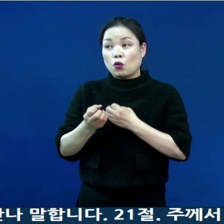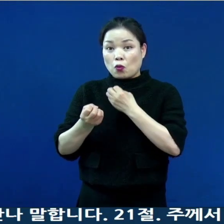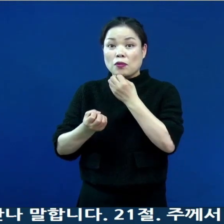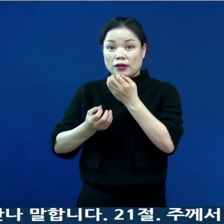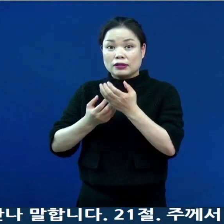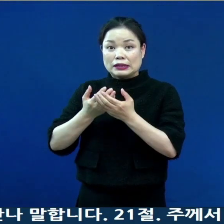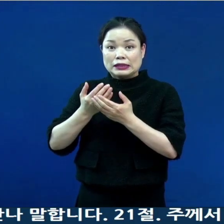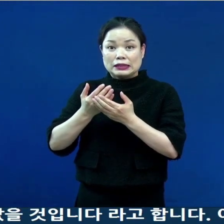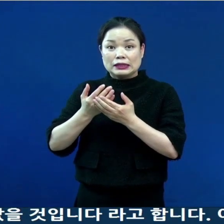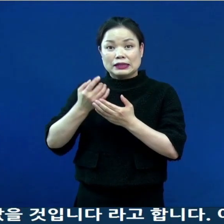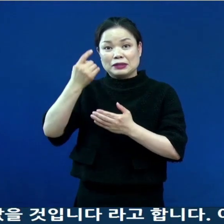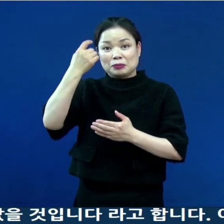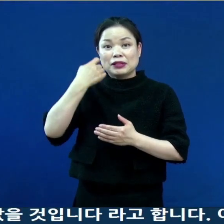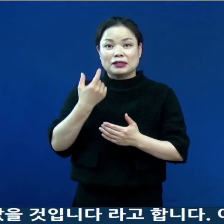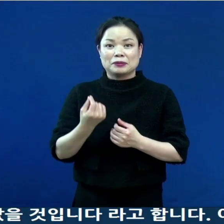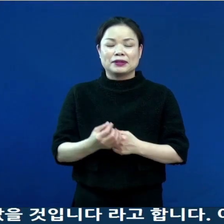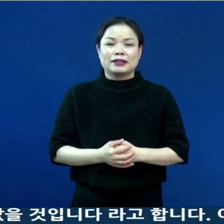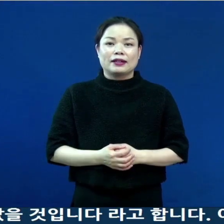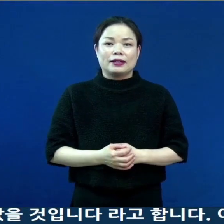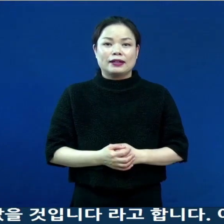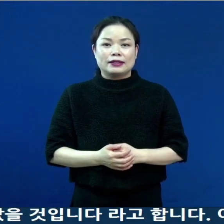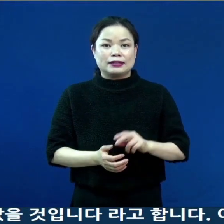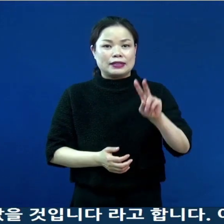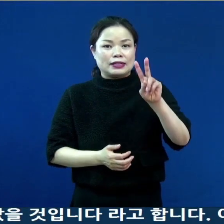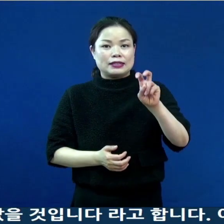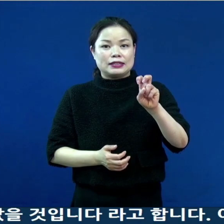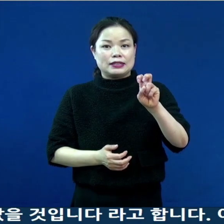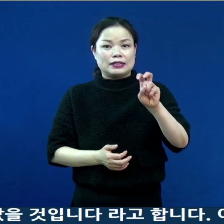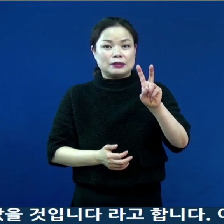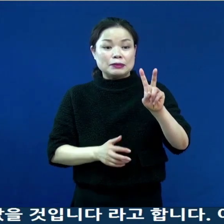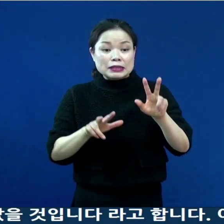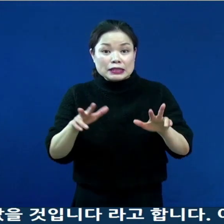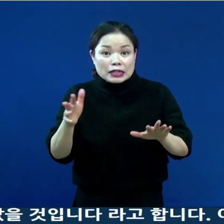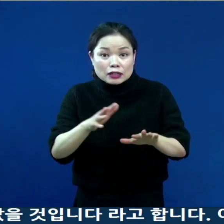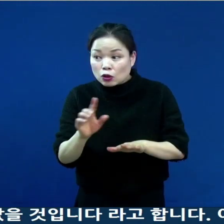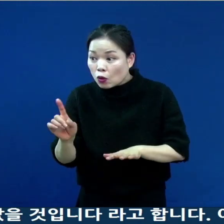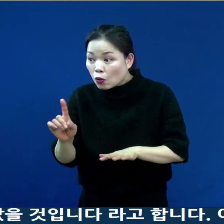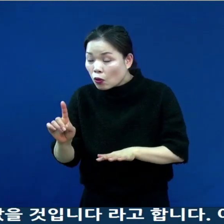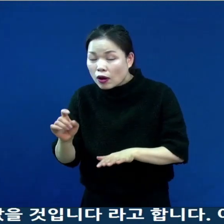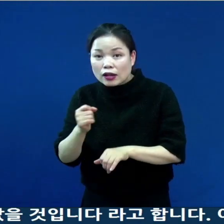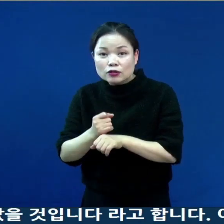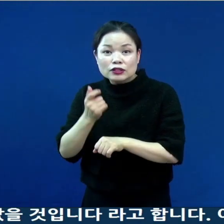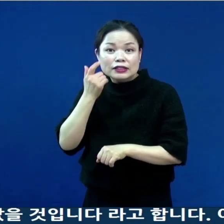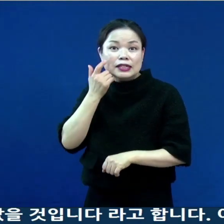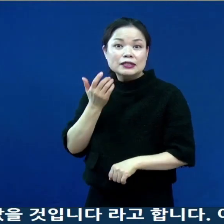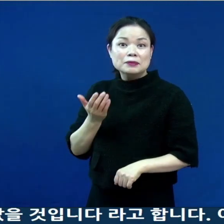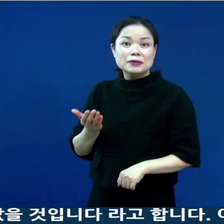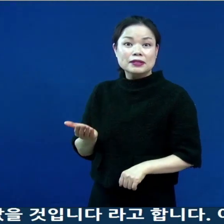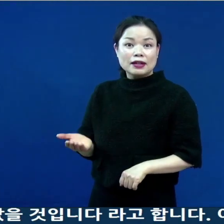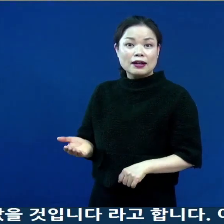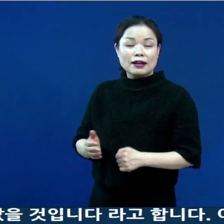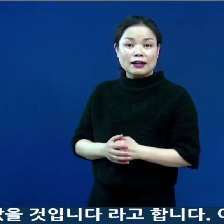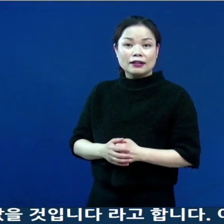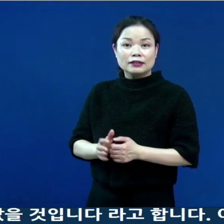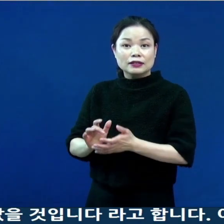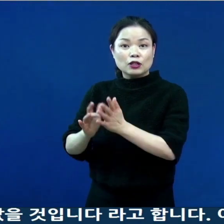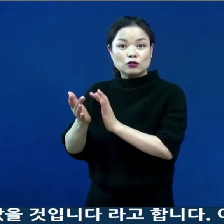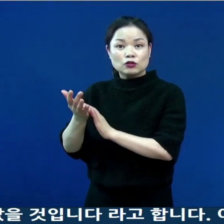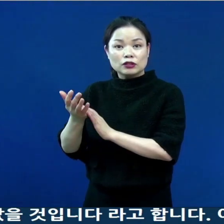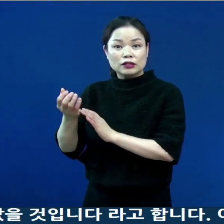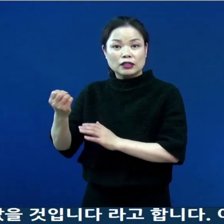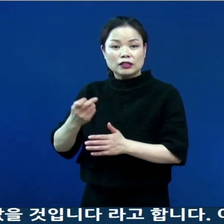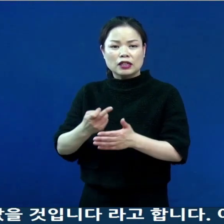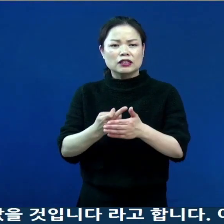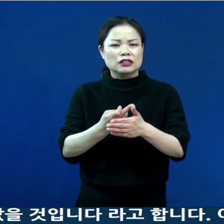그렇게 보입니다. 그리고 22절에 얘기하죠. 이제라도 뭐 해주실 수 있겠습니까? 예수님께서 내